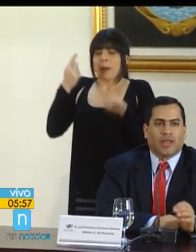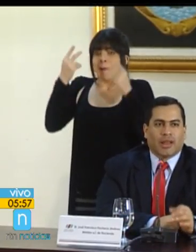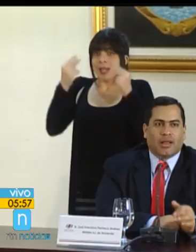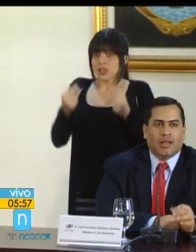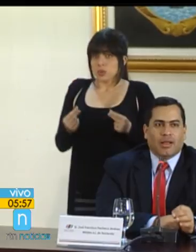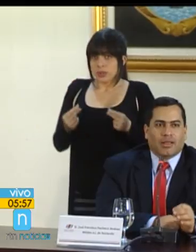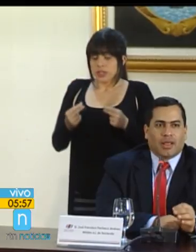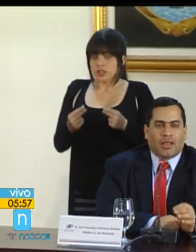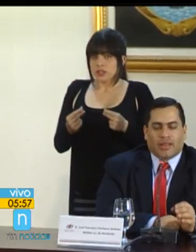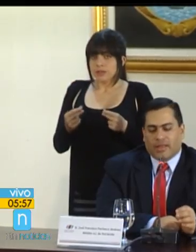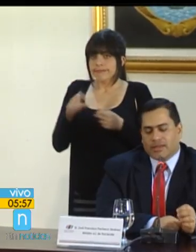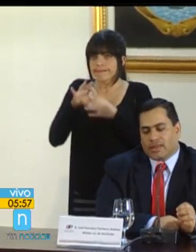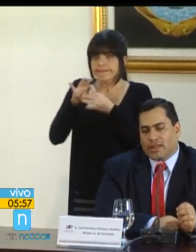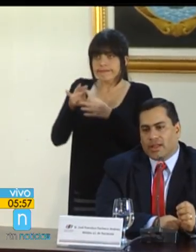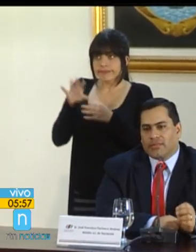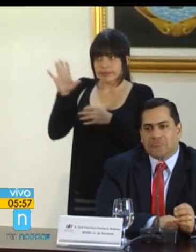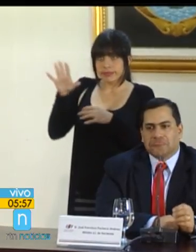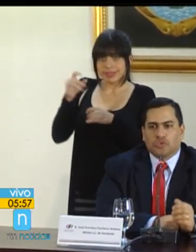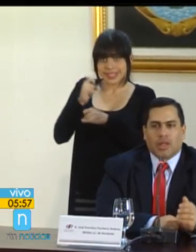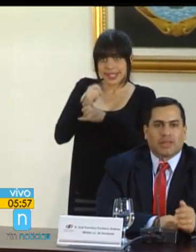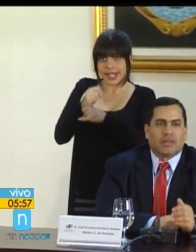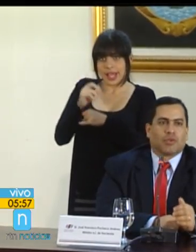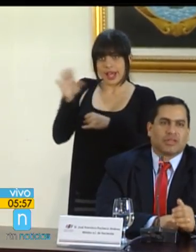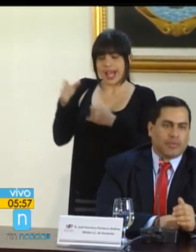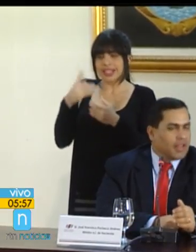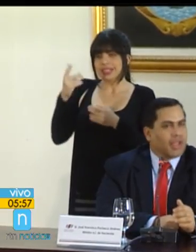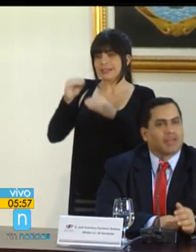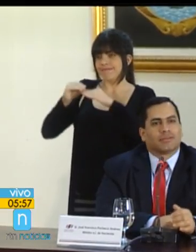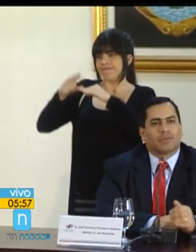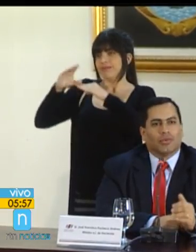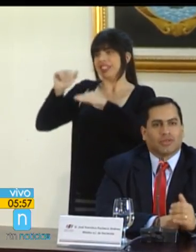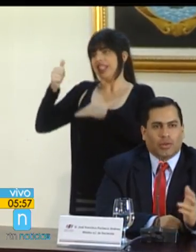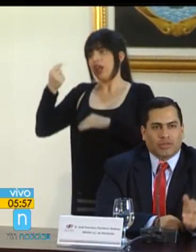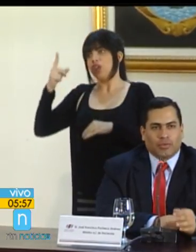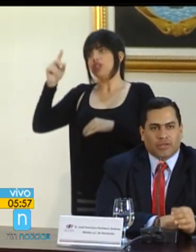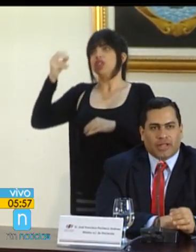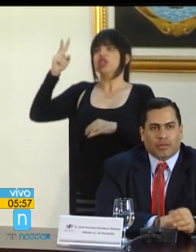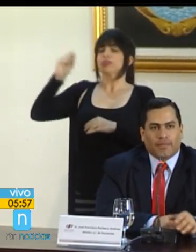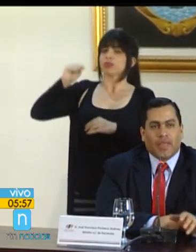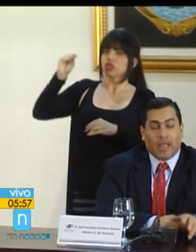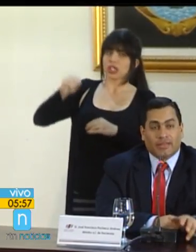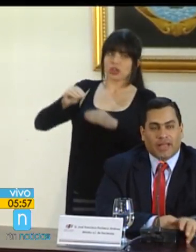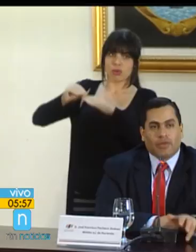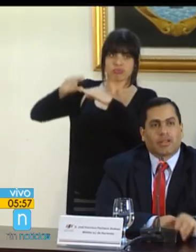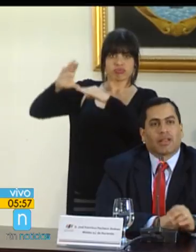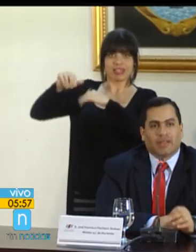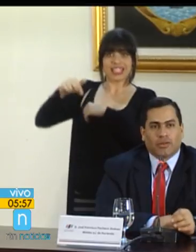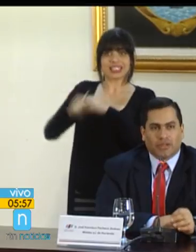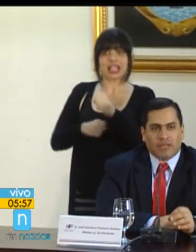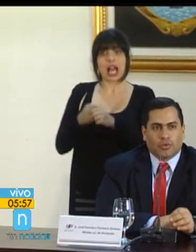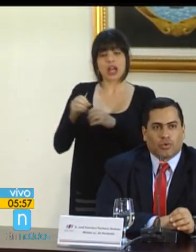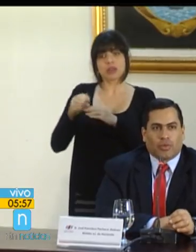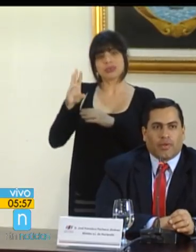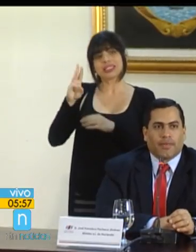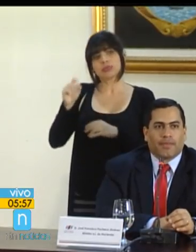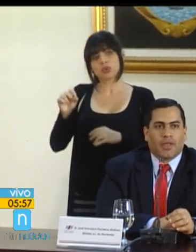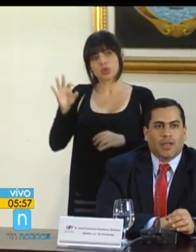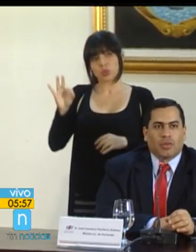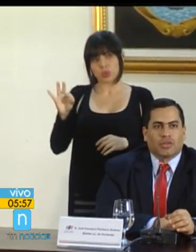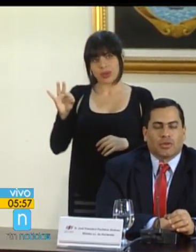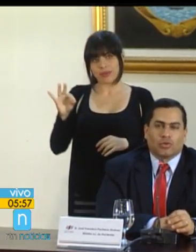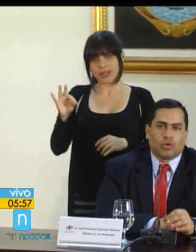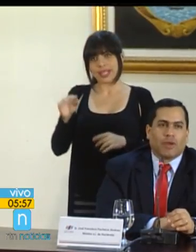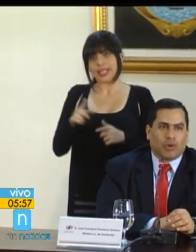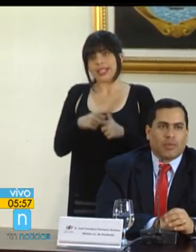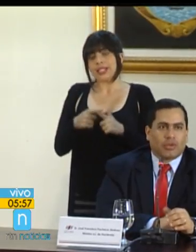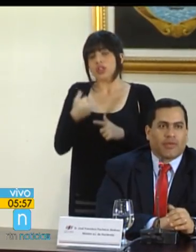presupuesto de esta entidad suele crecer por encima del 10, 11, 12%. Este año está creciendo 6.9%.